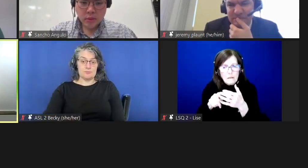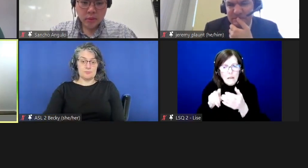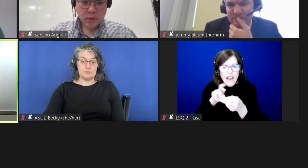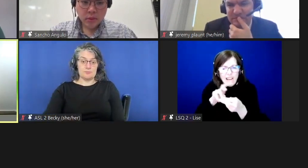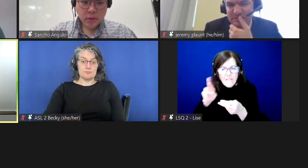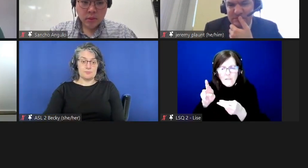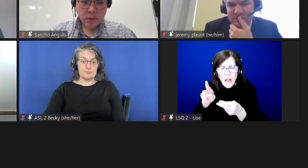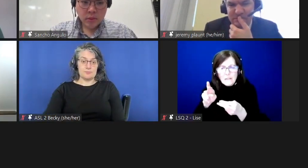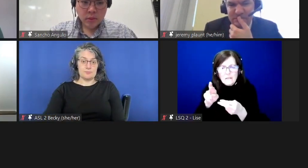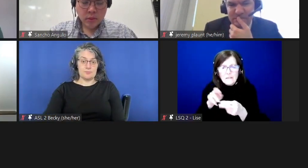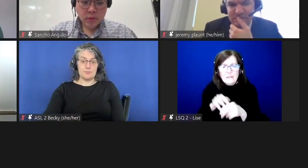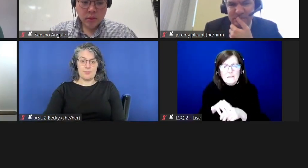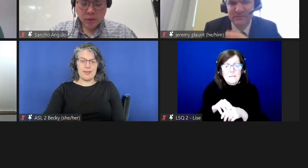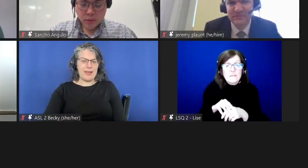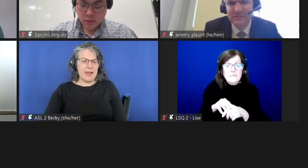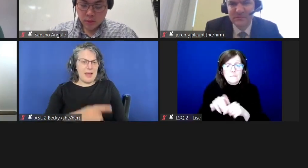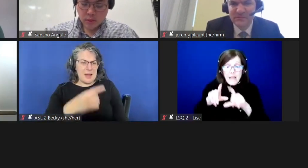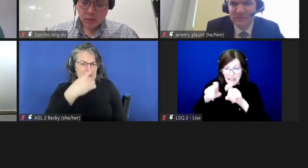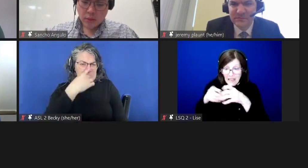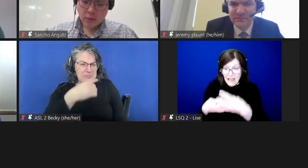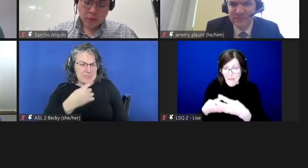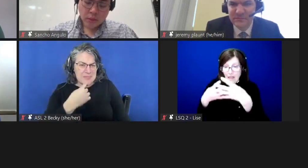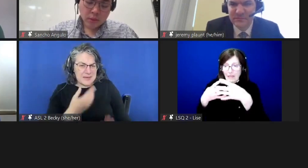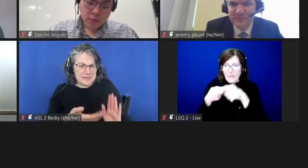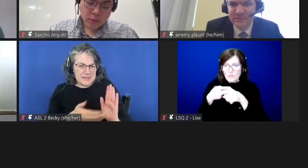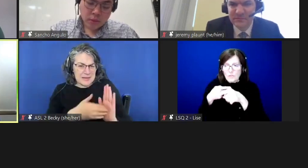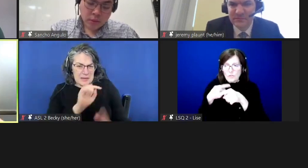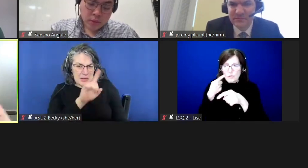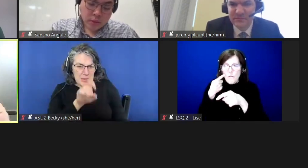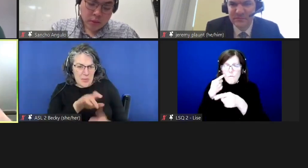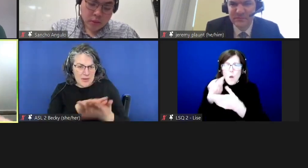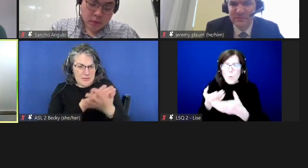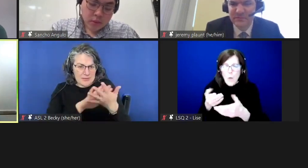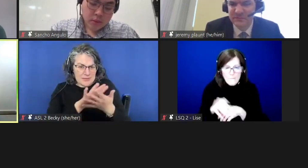dans la zone de clavardage. Pouvez-vous répéter la question?